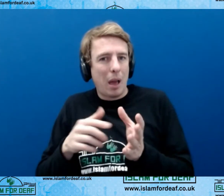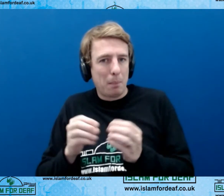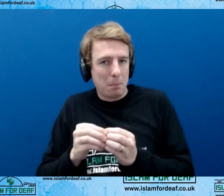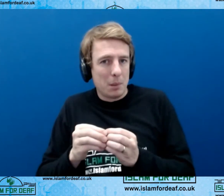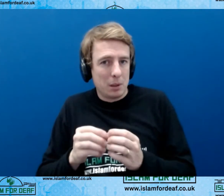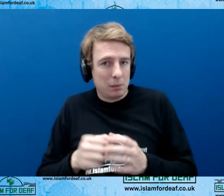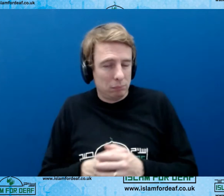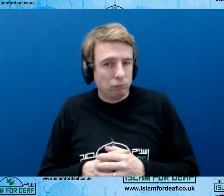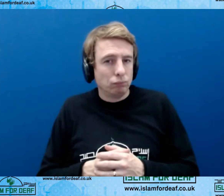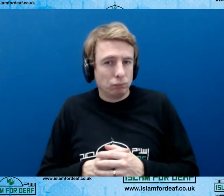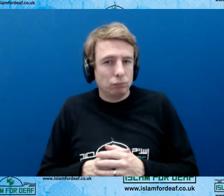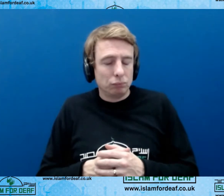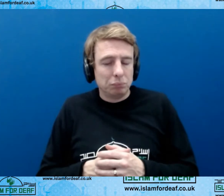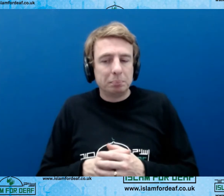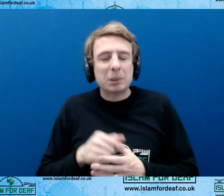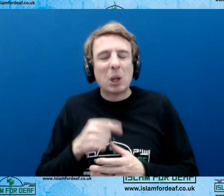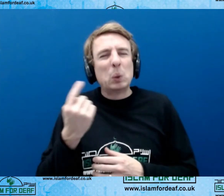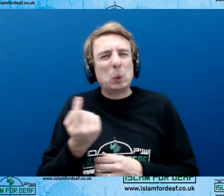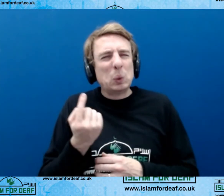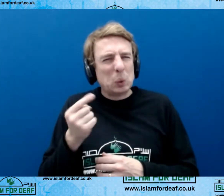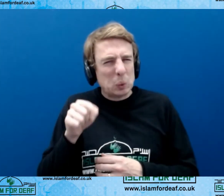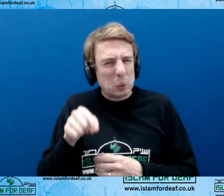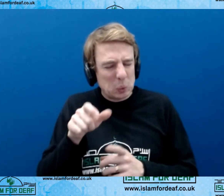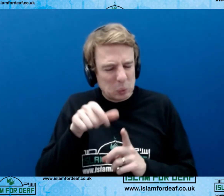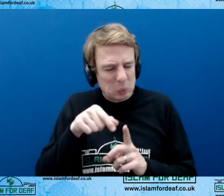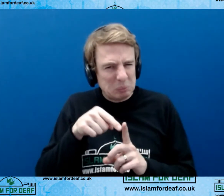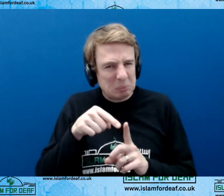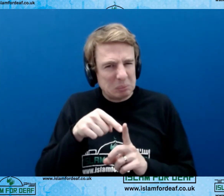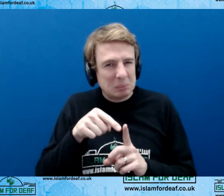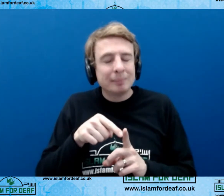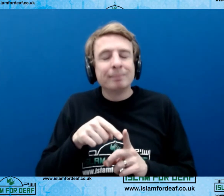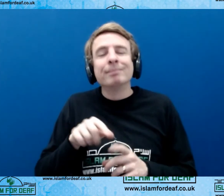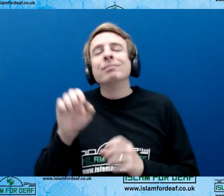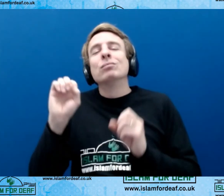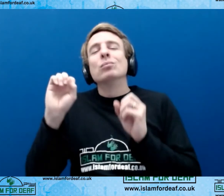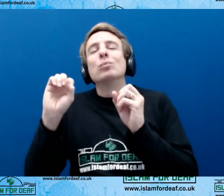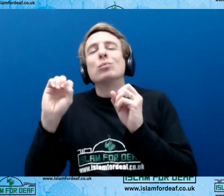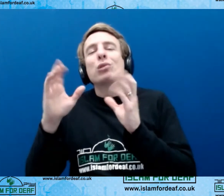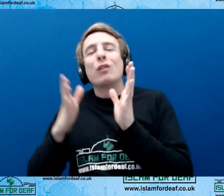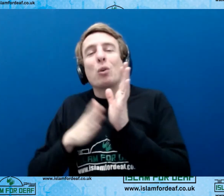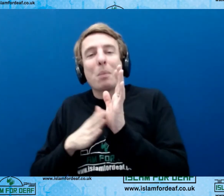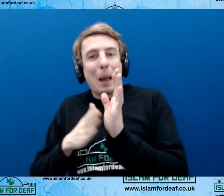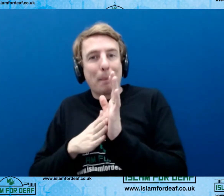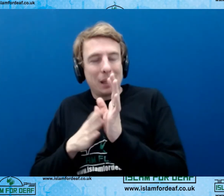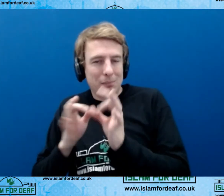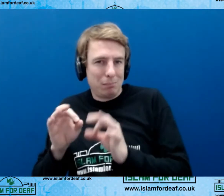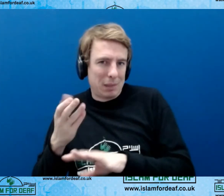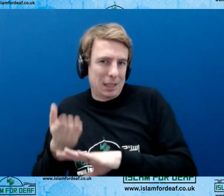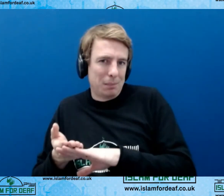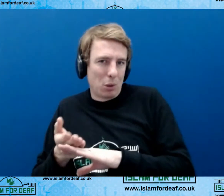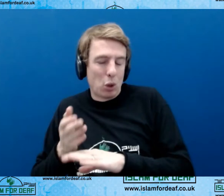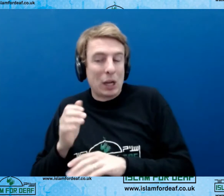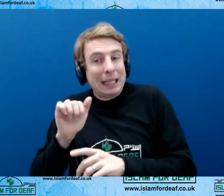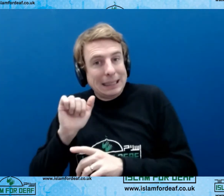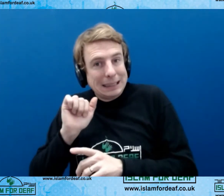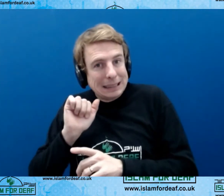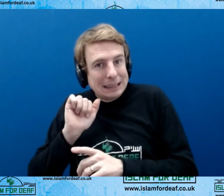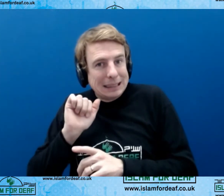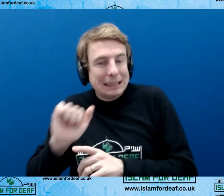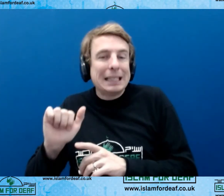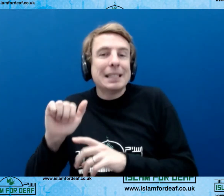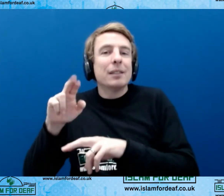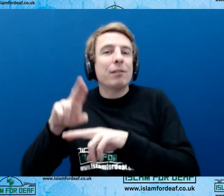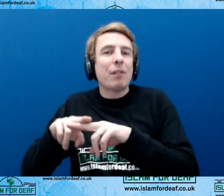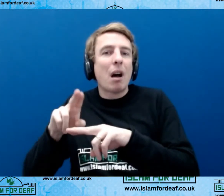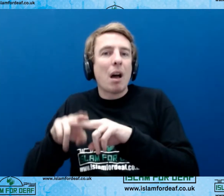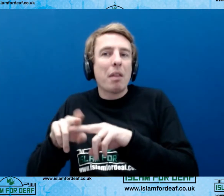the paternal uncle of the Prophet, peace and blessings be upon him, his father's brother. وسمي أو لقب